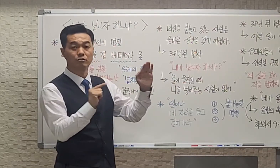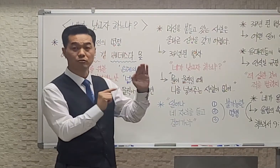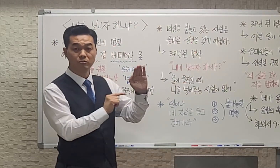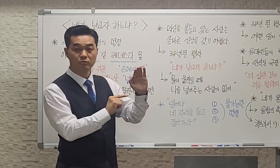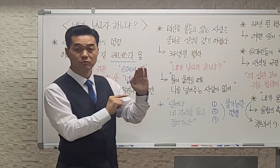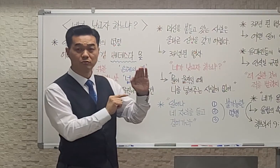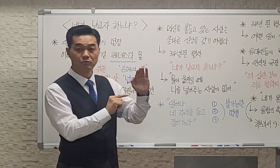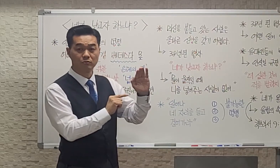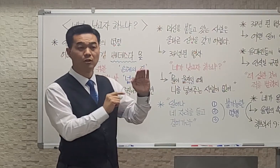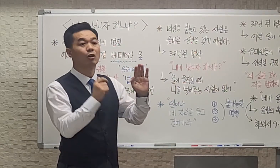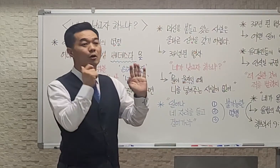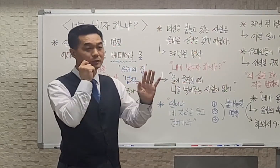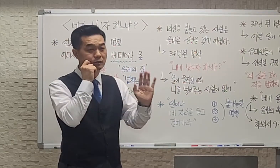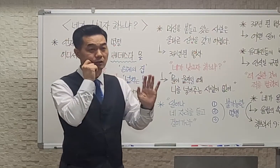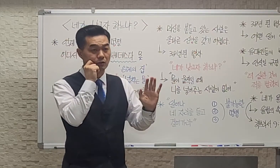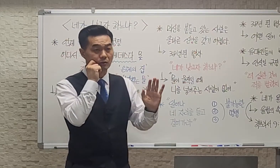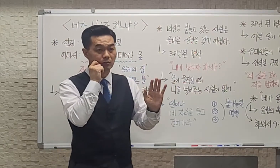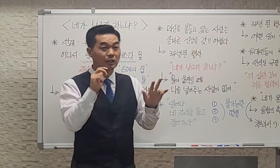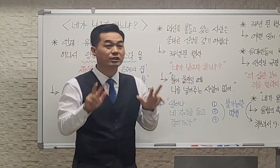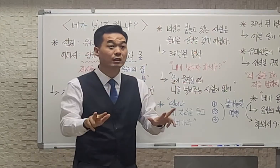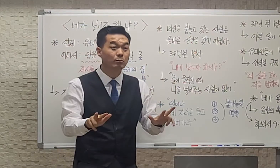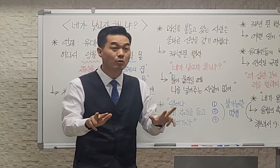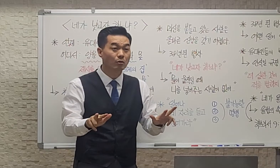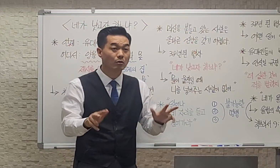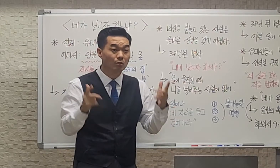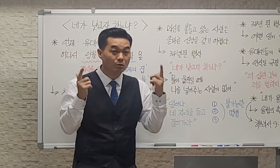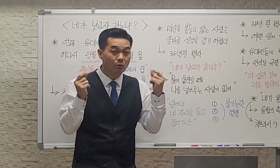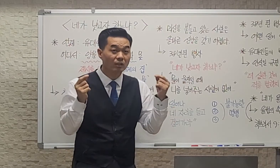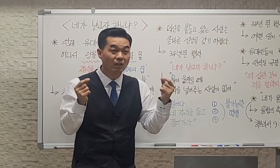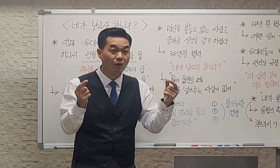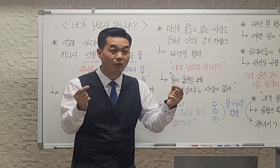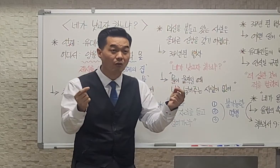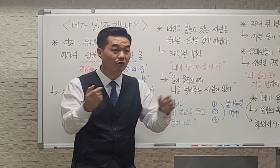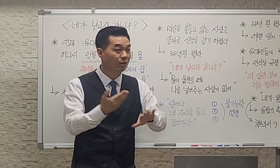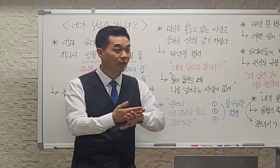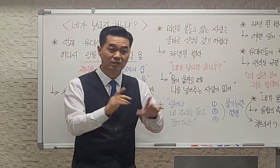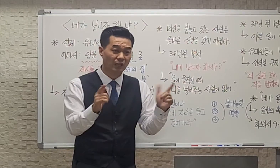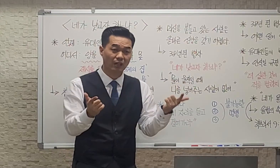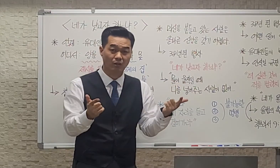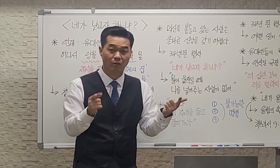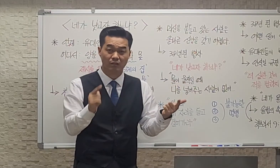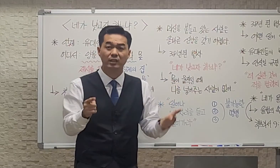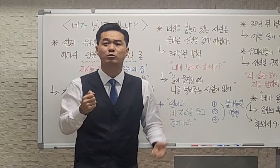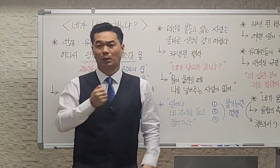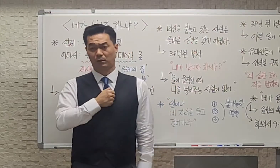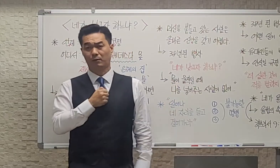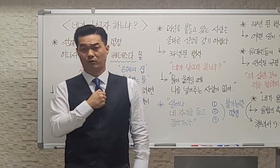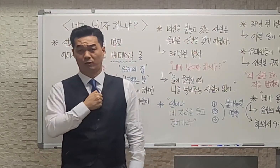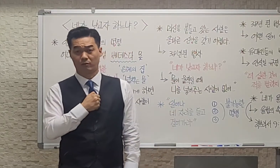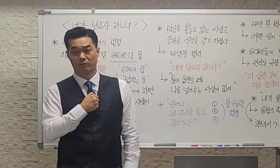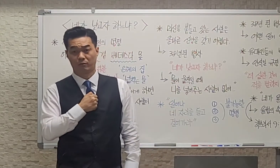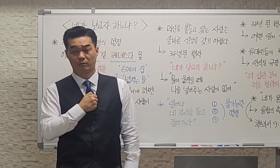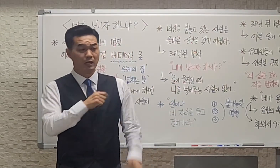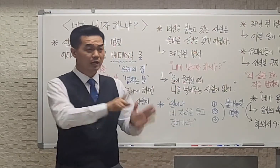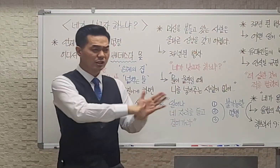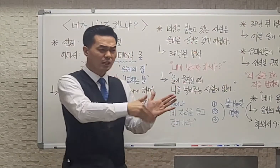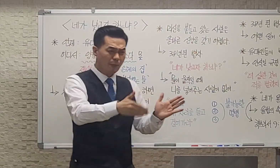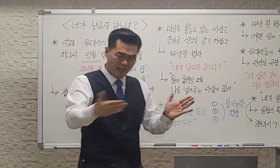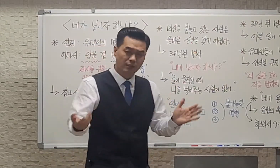수 없었어요. 지금도 똑같아요. 다르지 않아요. 이게 좀 답답한 거예요. 시간이 많이